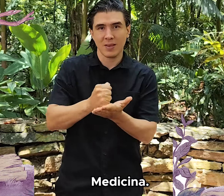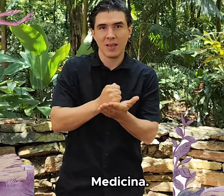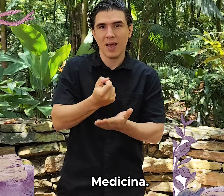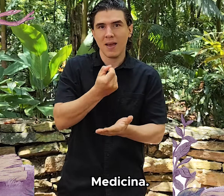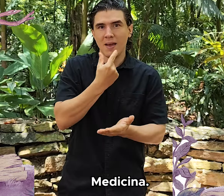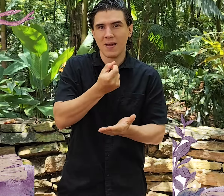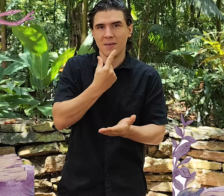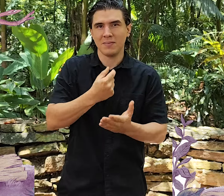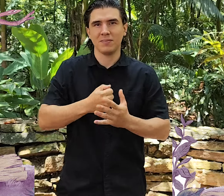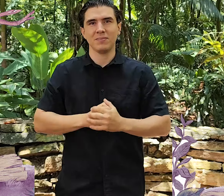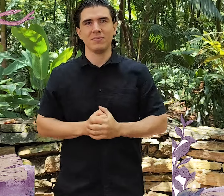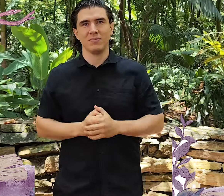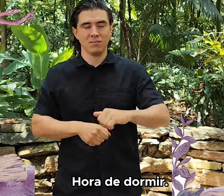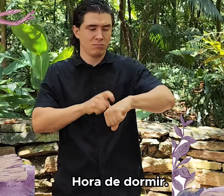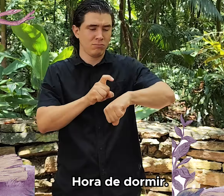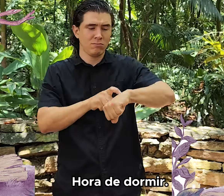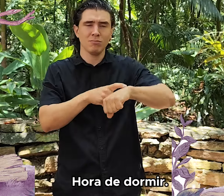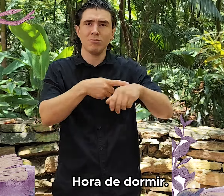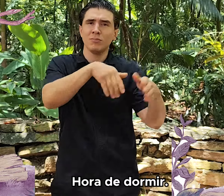medicina, hora de dormir,